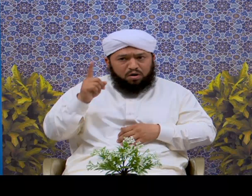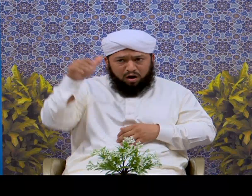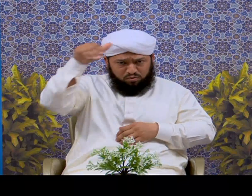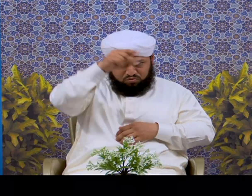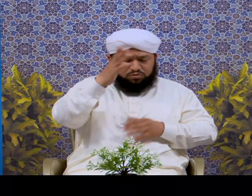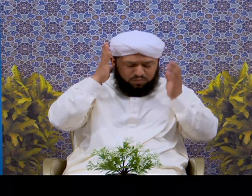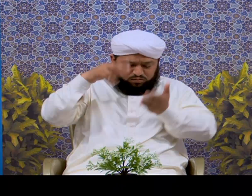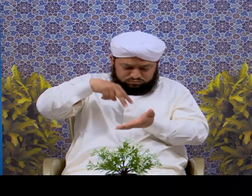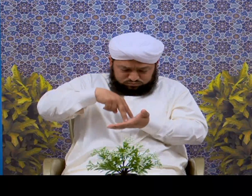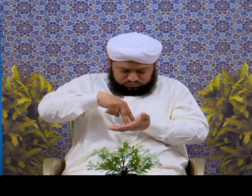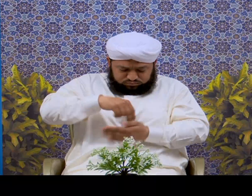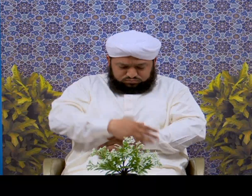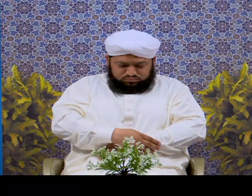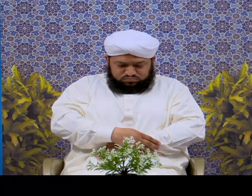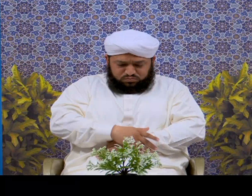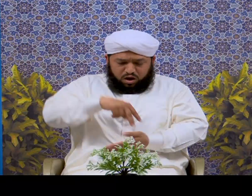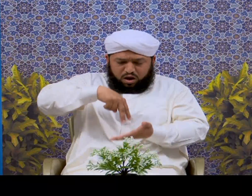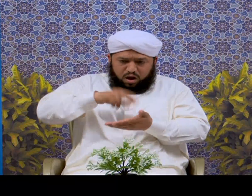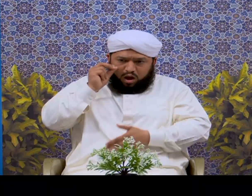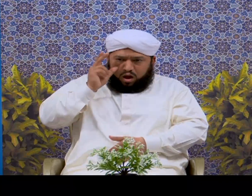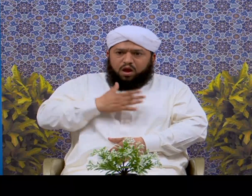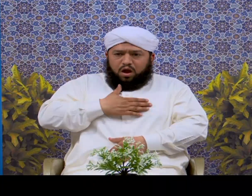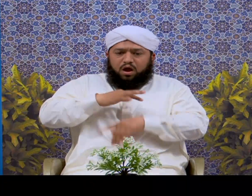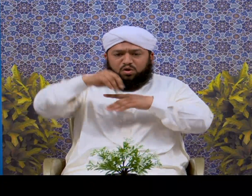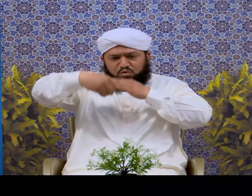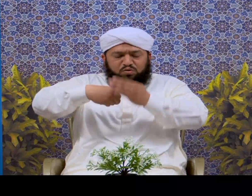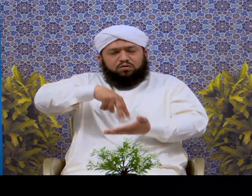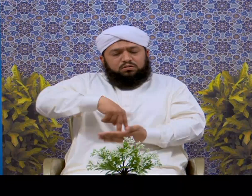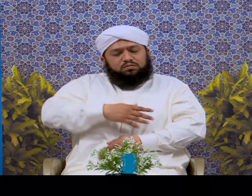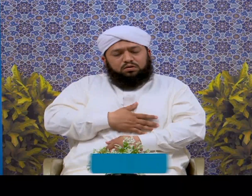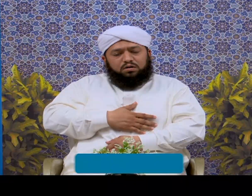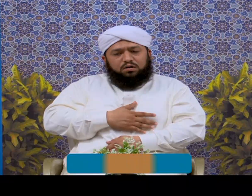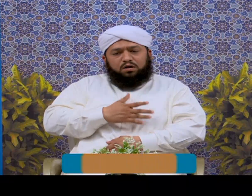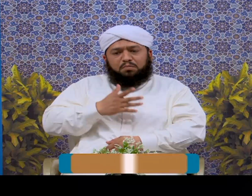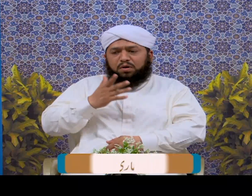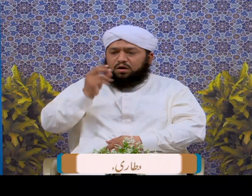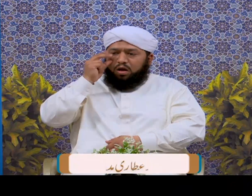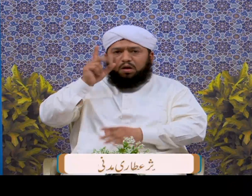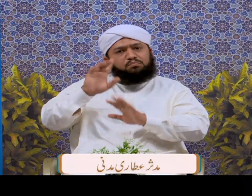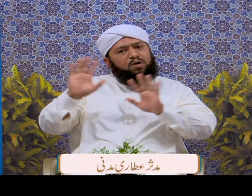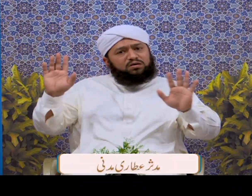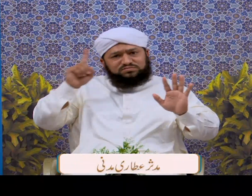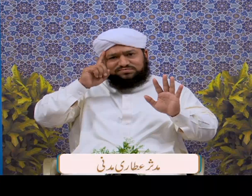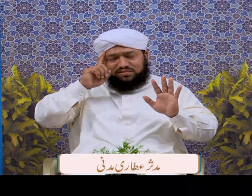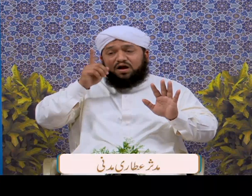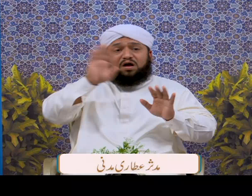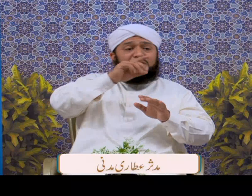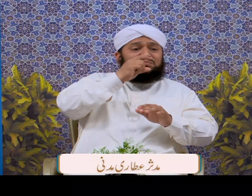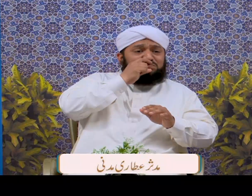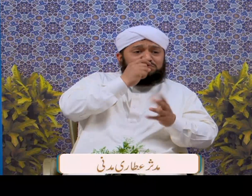ہیں ان کو ان کے قیام سے سوائے جاگنے کے کچھ حاصل نہیں ہوتا۔ یعنی بعض لوگ روزہ تو رکھتے ہیں مگر اپنے اعضاء